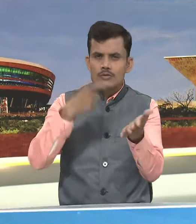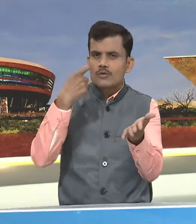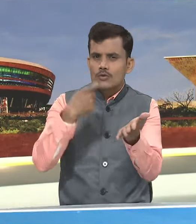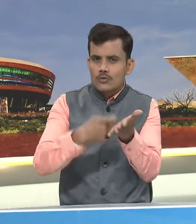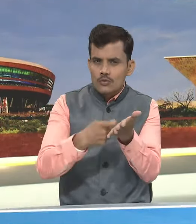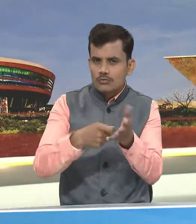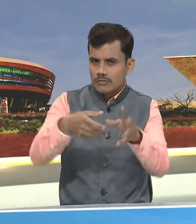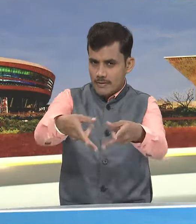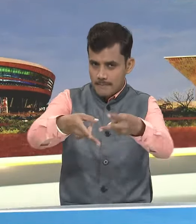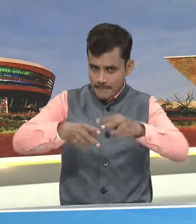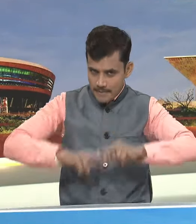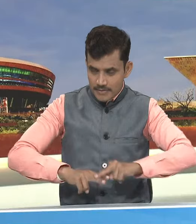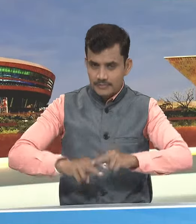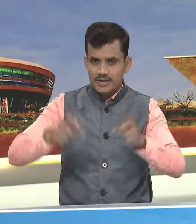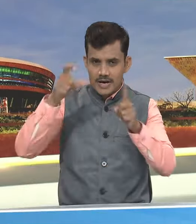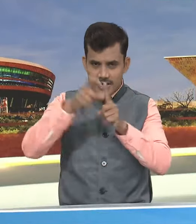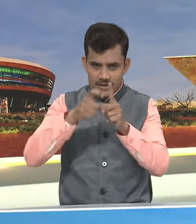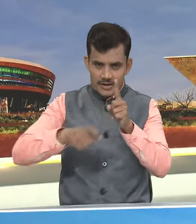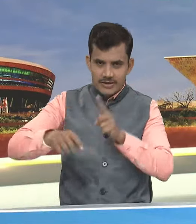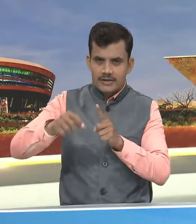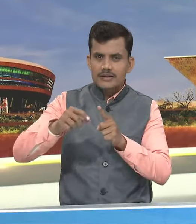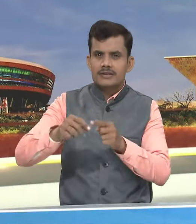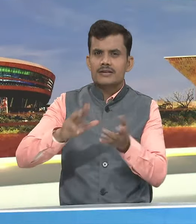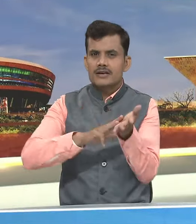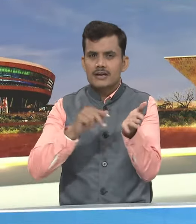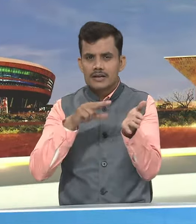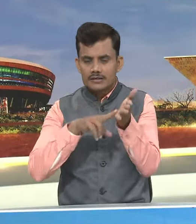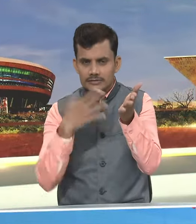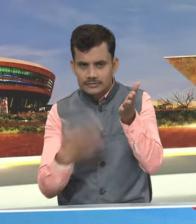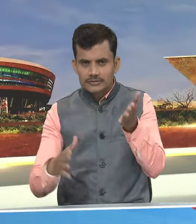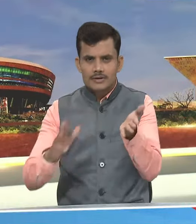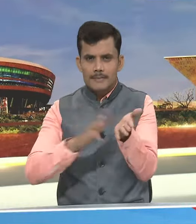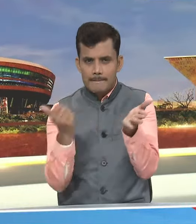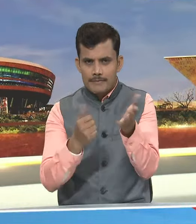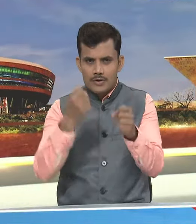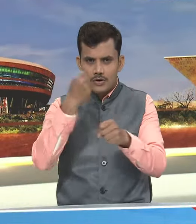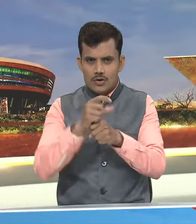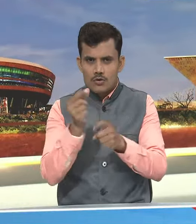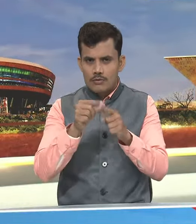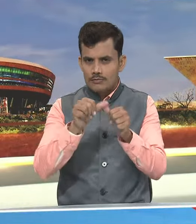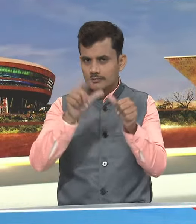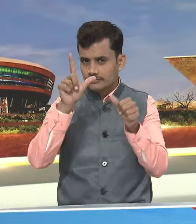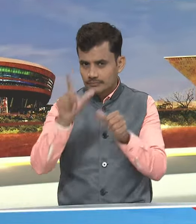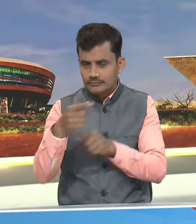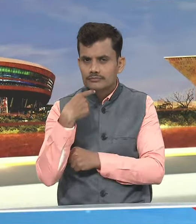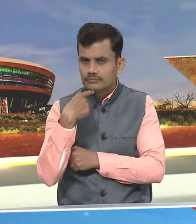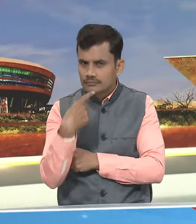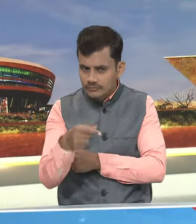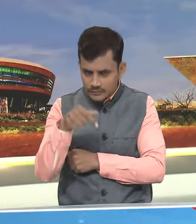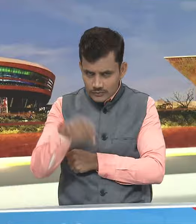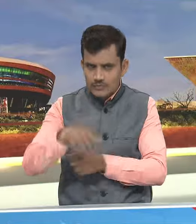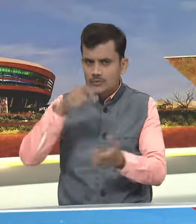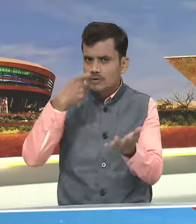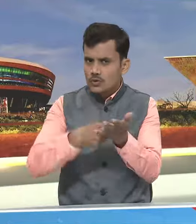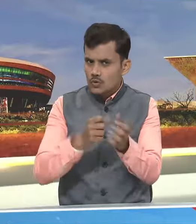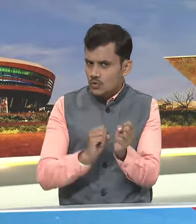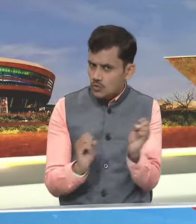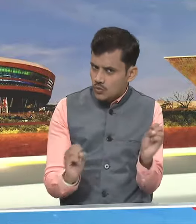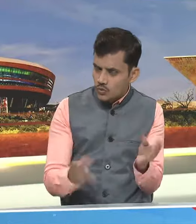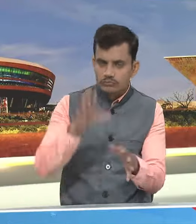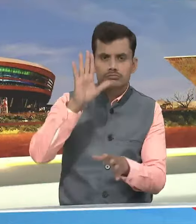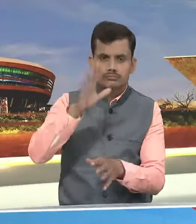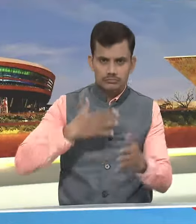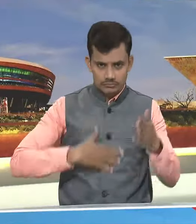दिल्ली के पर्यावरण मंत्री गोपाल राय ने बताया कि यह फैसला अभी लागू नहीं होगा दीपावली के बाद